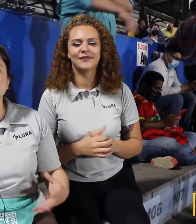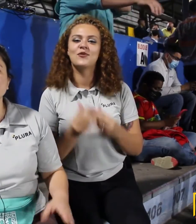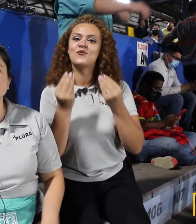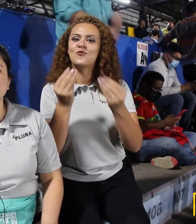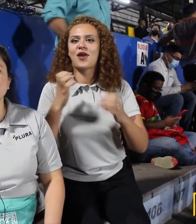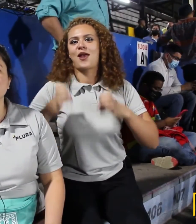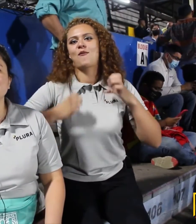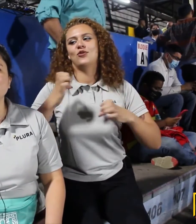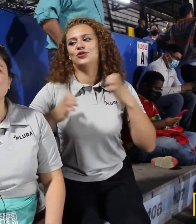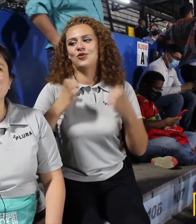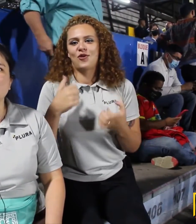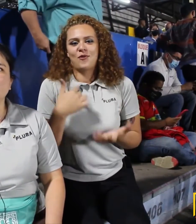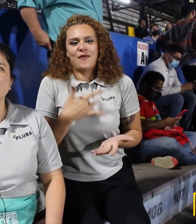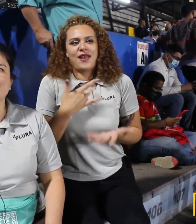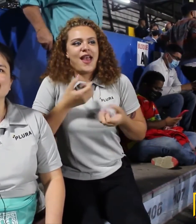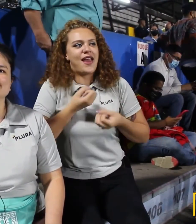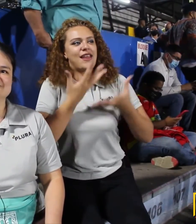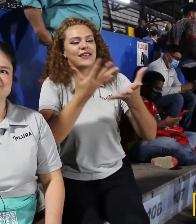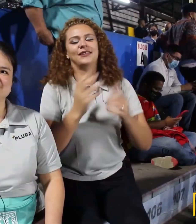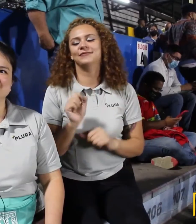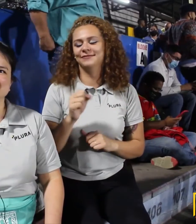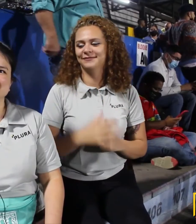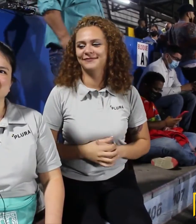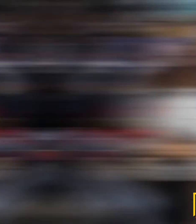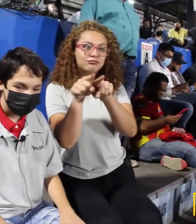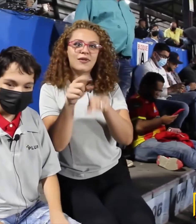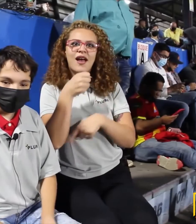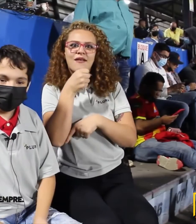mucha emoción que me ha invitado a un lugar.